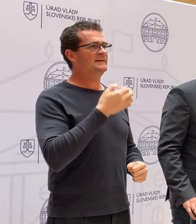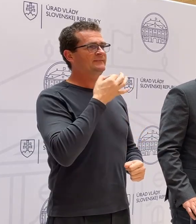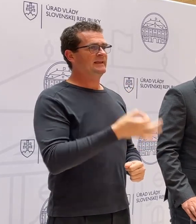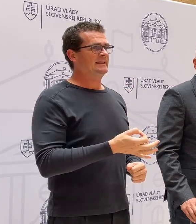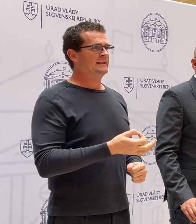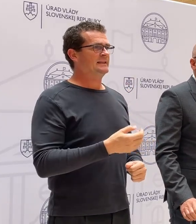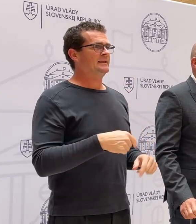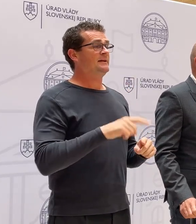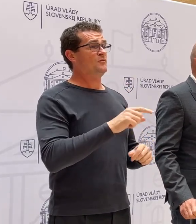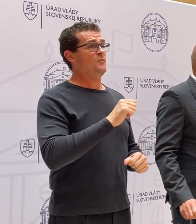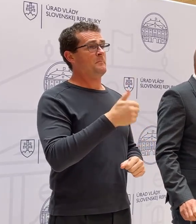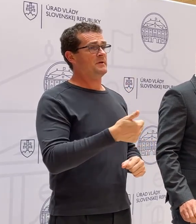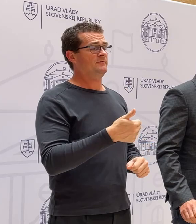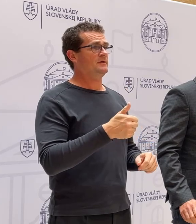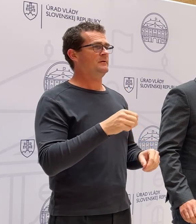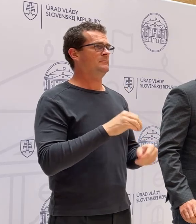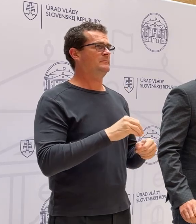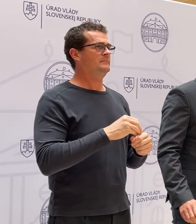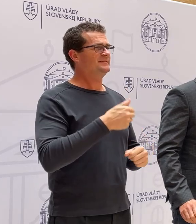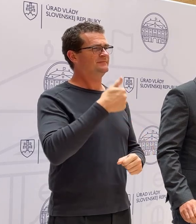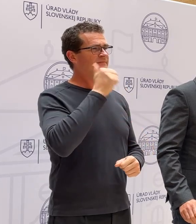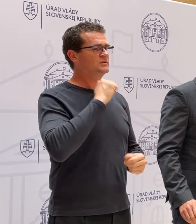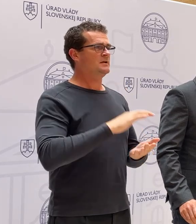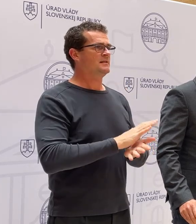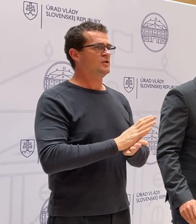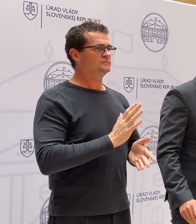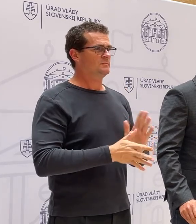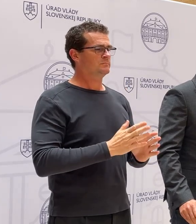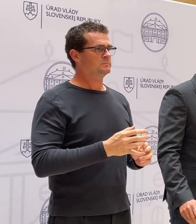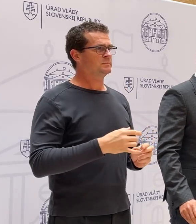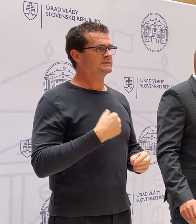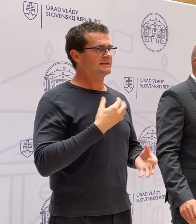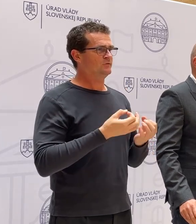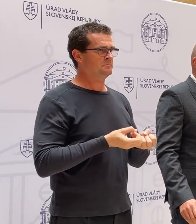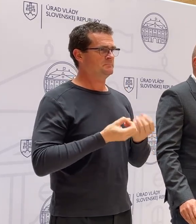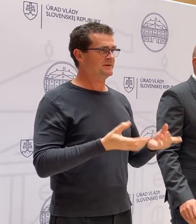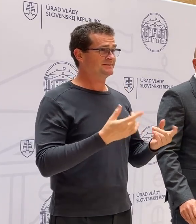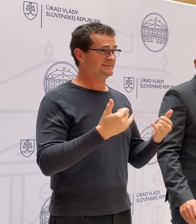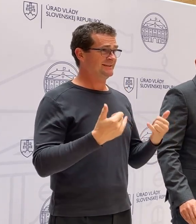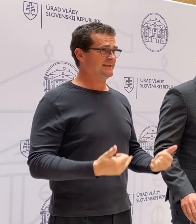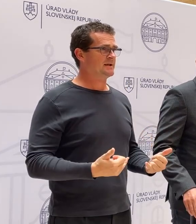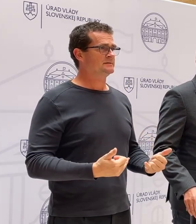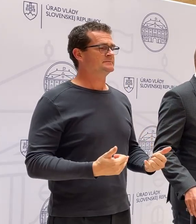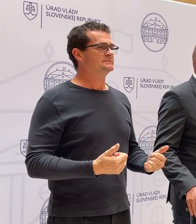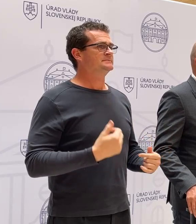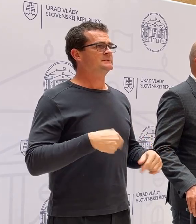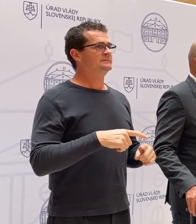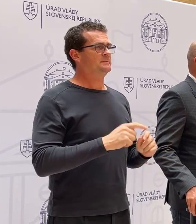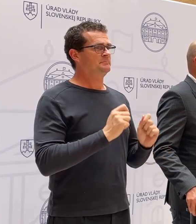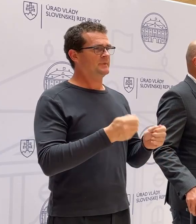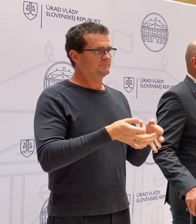tri vyjadrenia. To prvé je, ako som na včerajšej tlačovej besede informoval, dnes vám